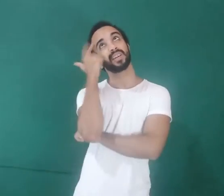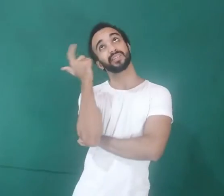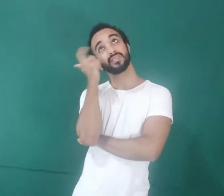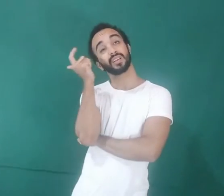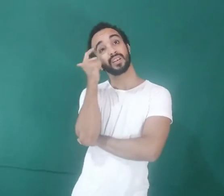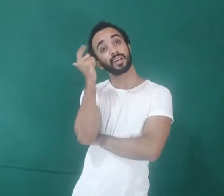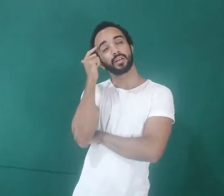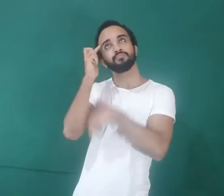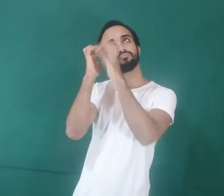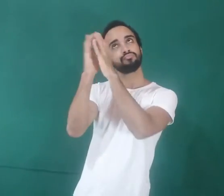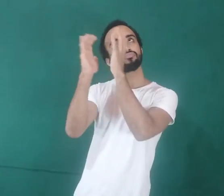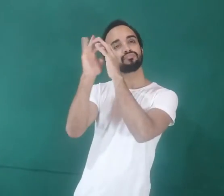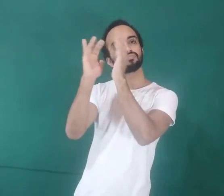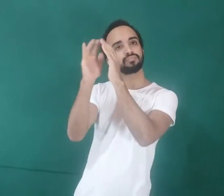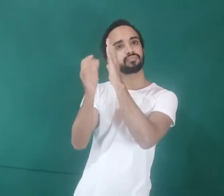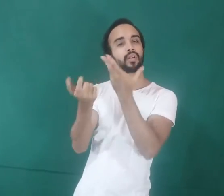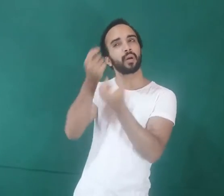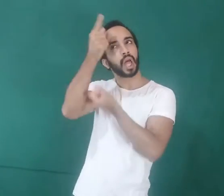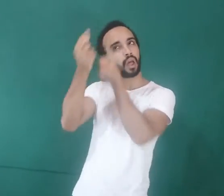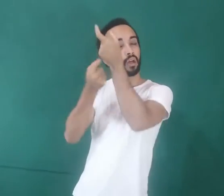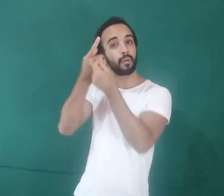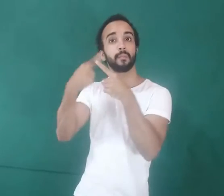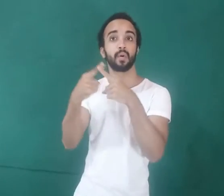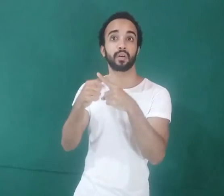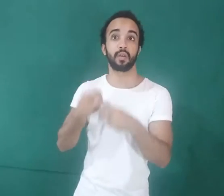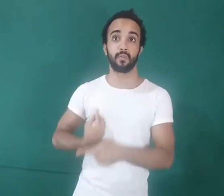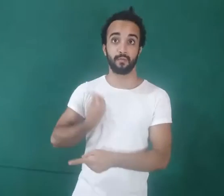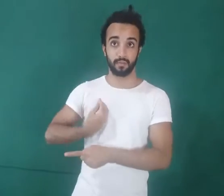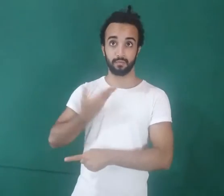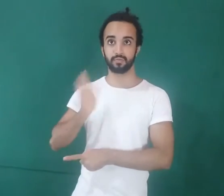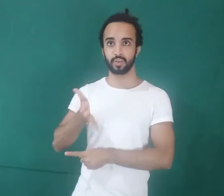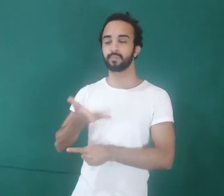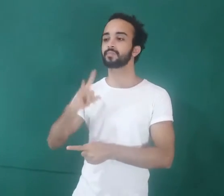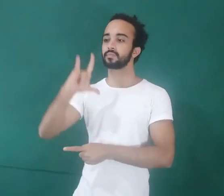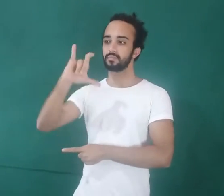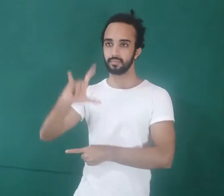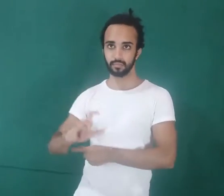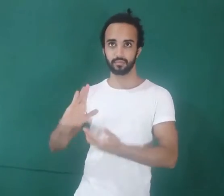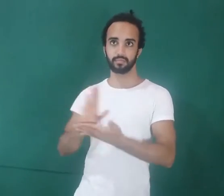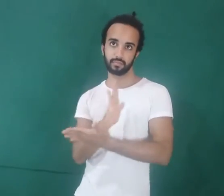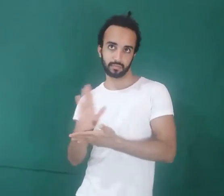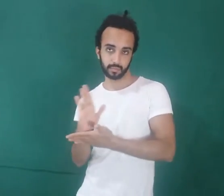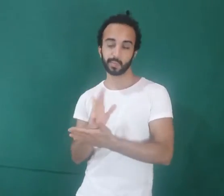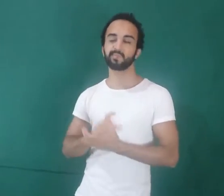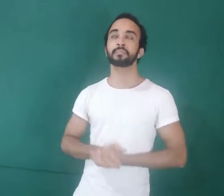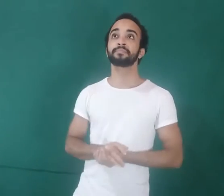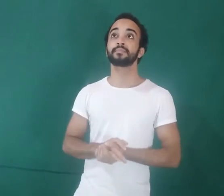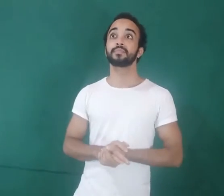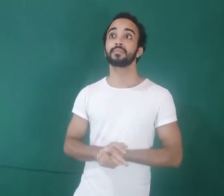porque eu tenho uma vivência com páginas de Instagram que juntam muita gente, e aí eu, de repente, hoje posso abrir uma